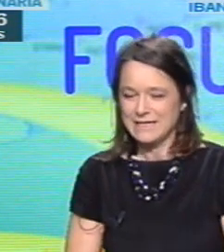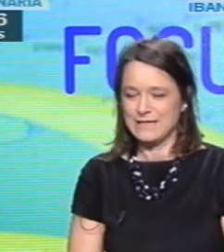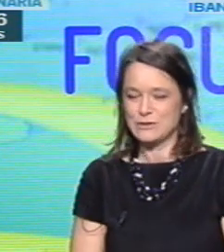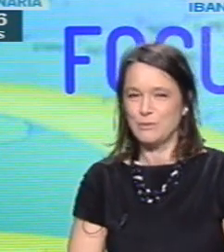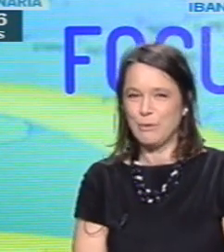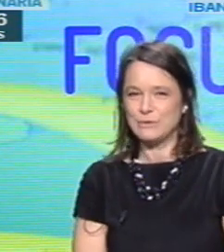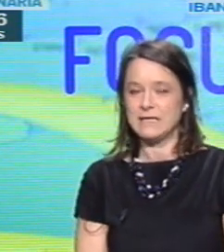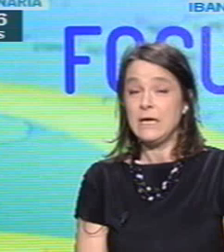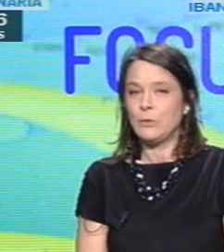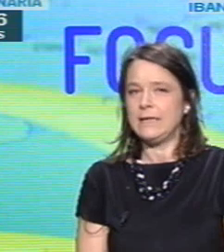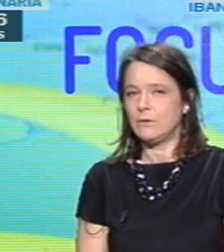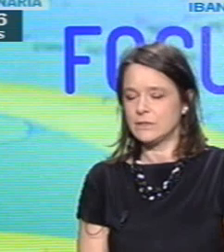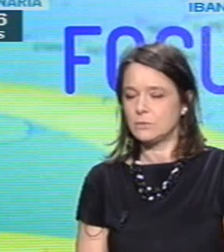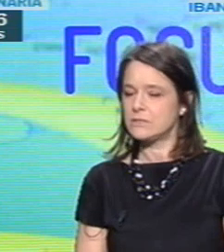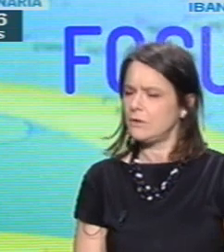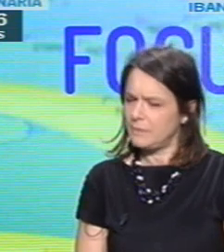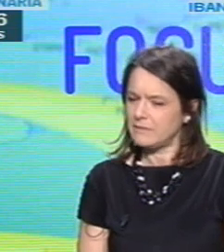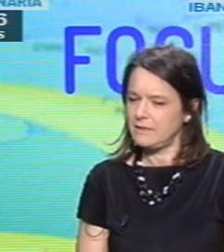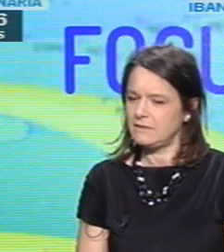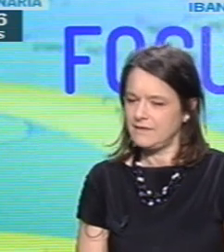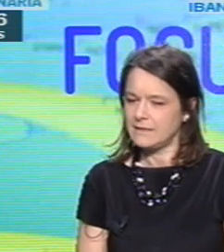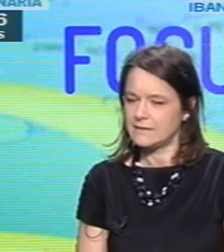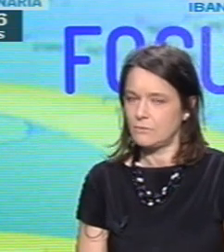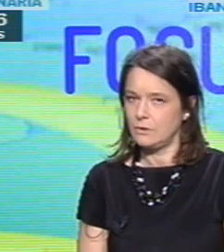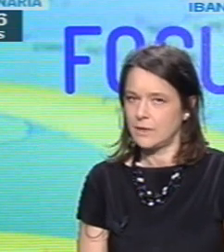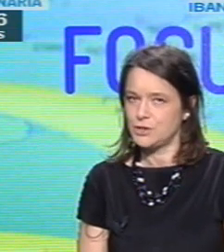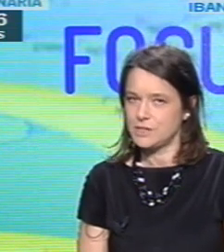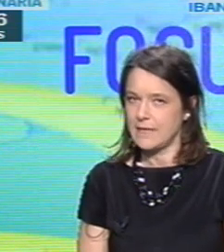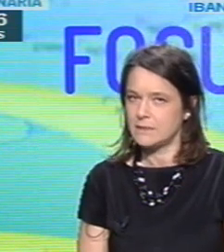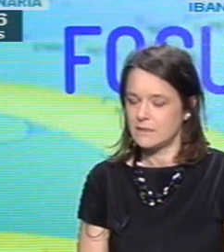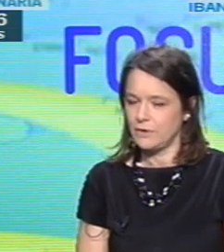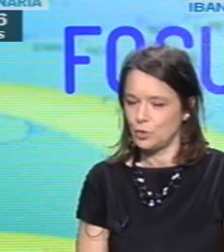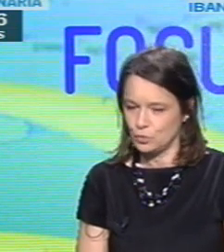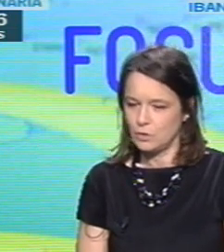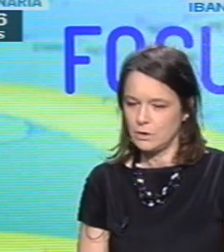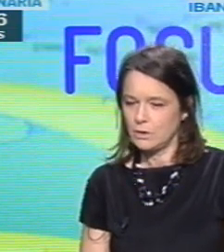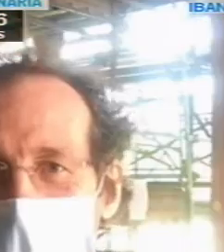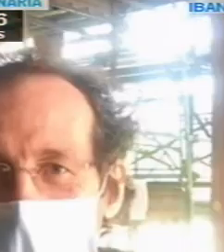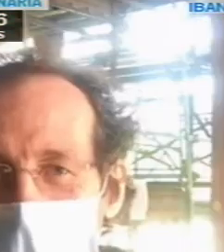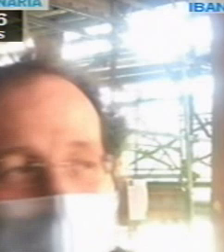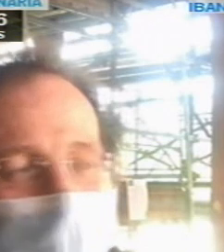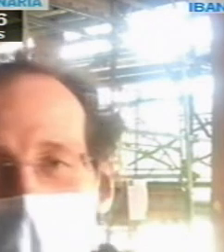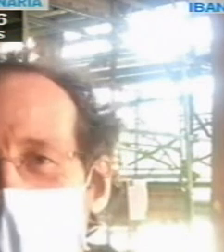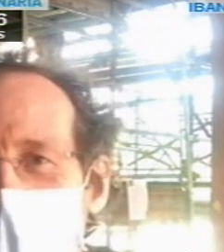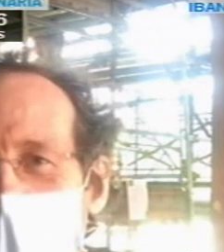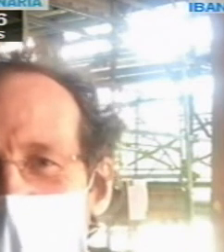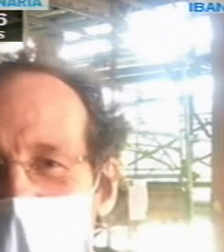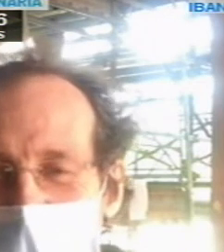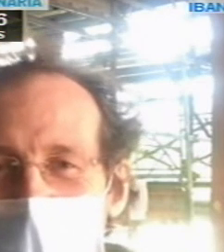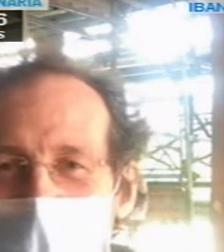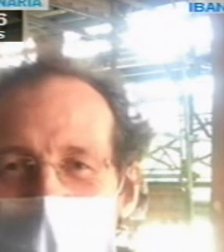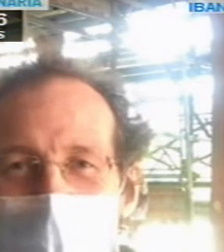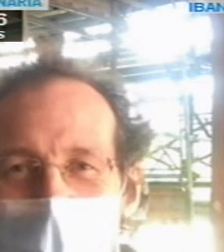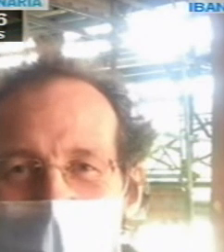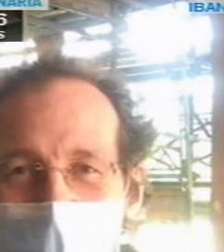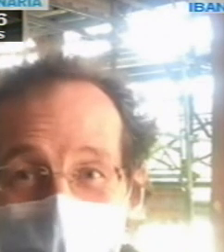bicicletta sul ponte. Quindi ecco, una situazione completamente diversa da quello che ci stai descrivendo tu. Direi di sì, beh, biciclette